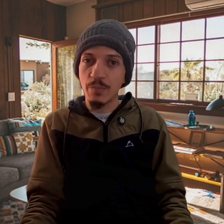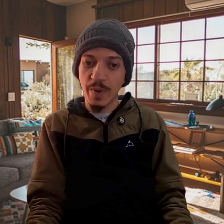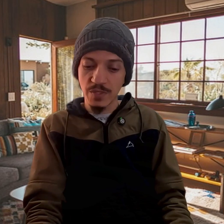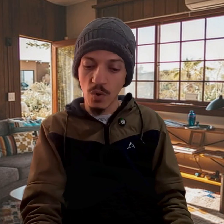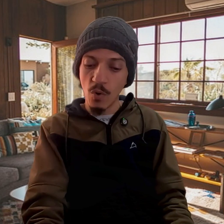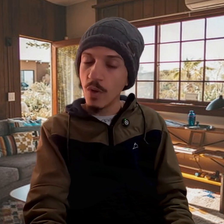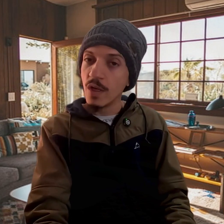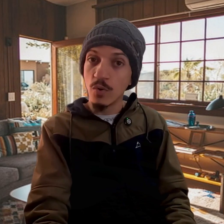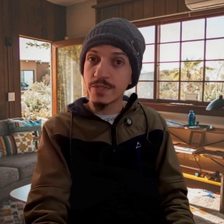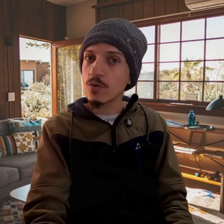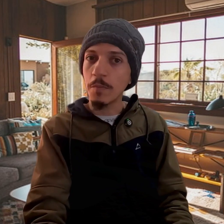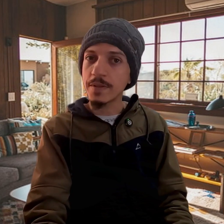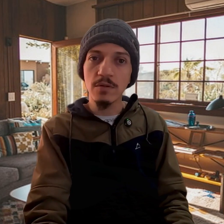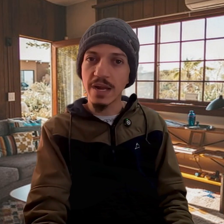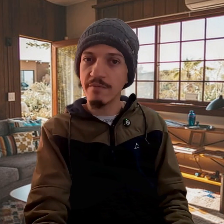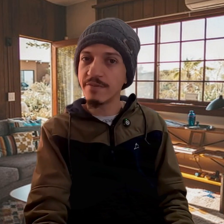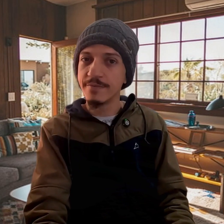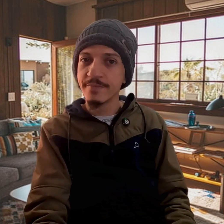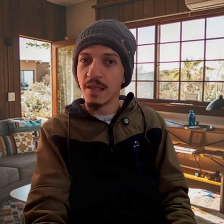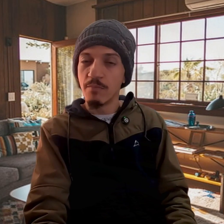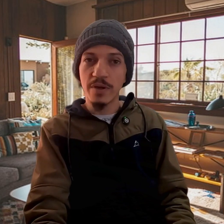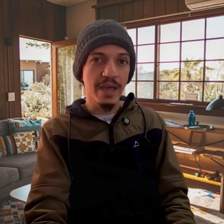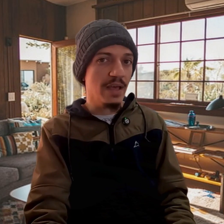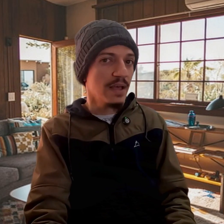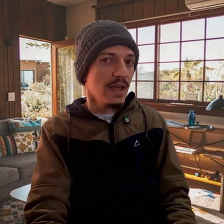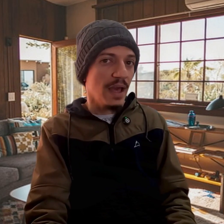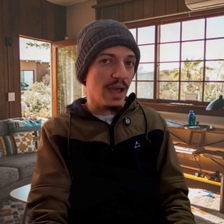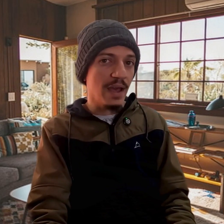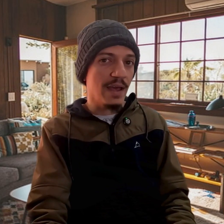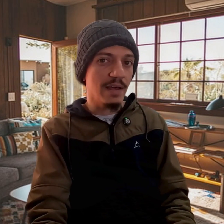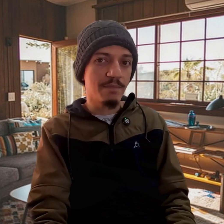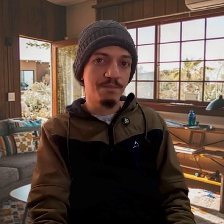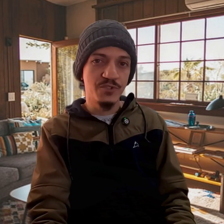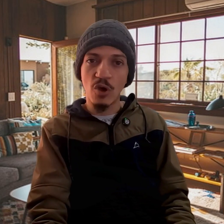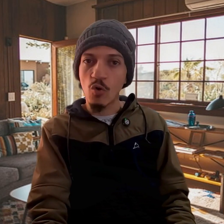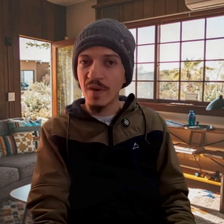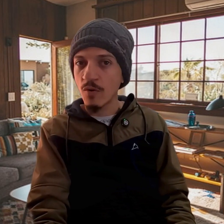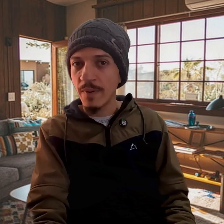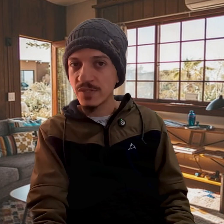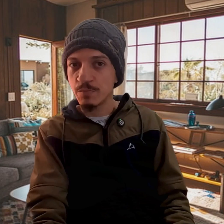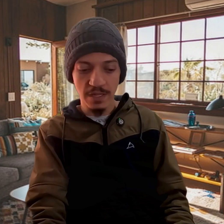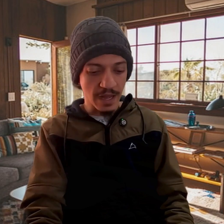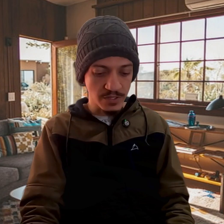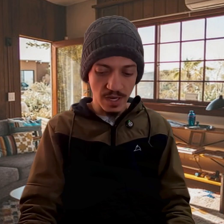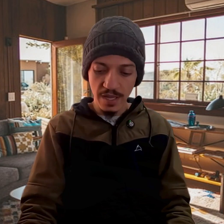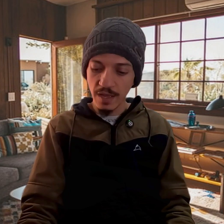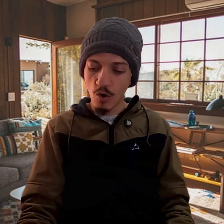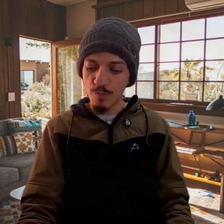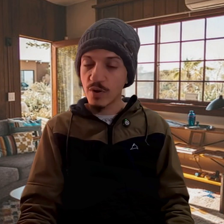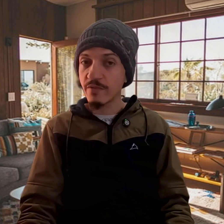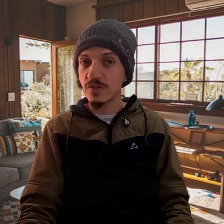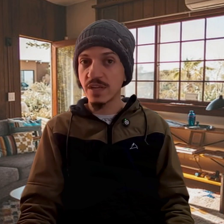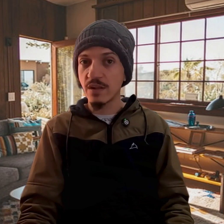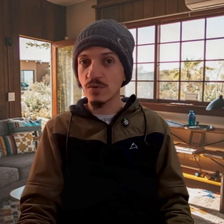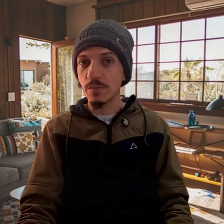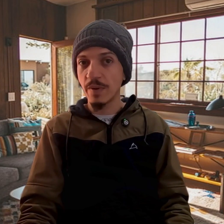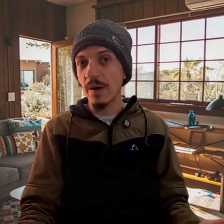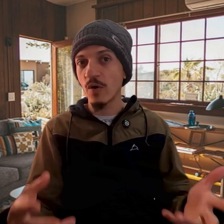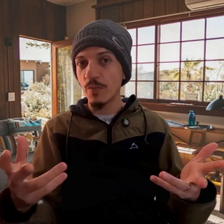isso. Ou o seu computador trava, porque tinha alguma incompatibilidade ali, ou porque você não se preparou, por